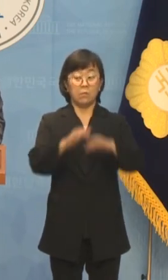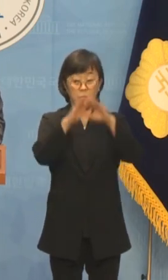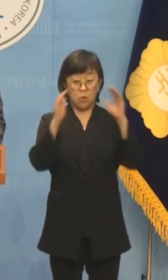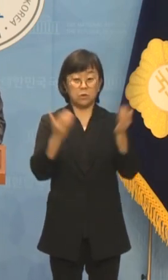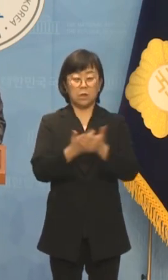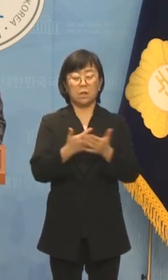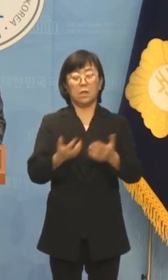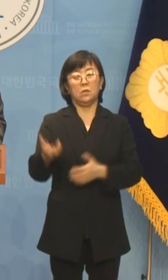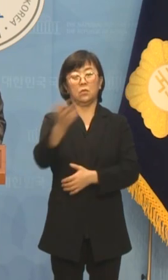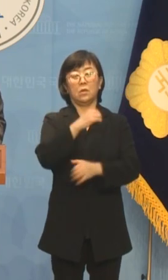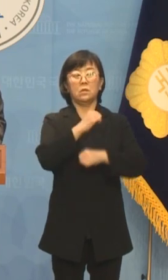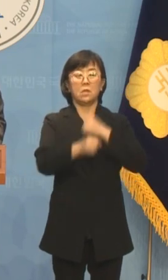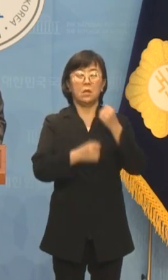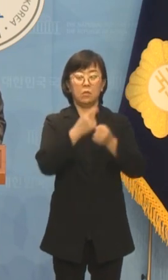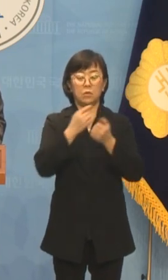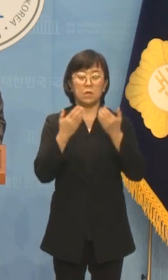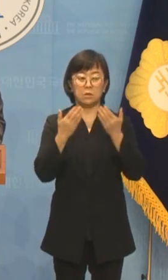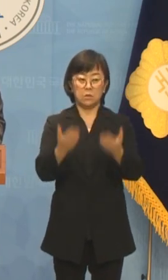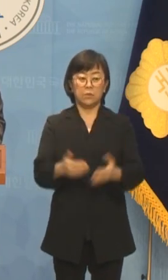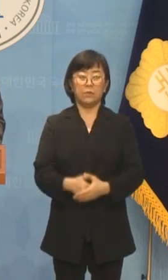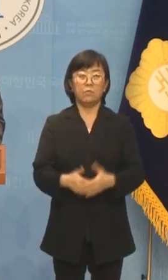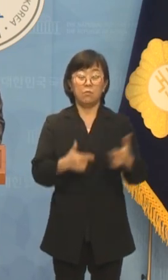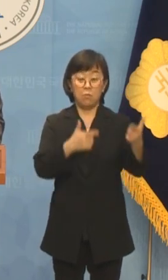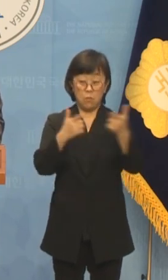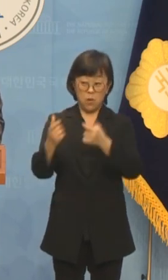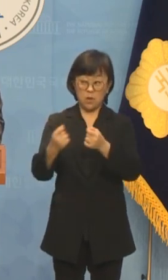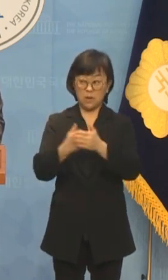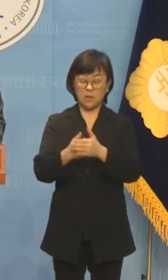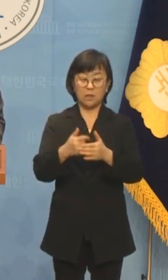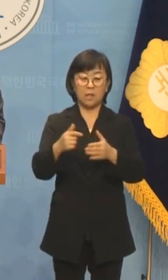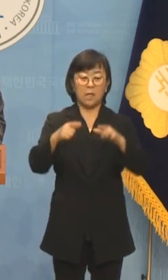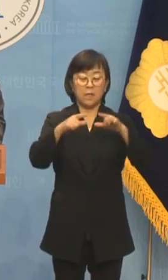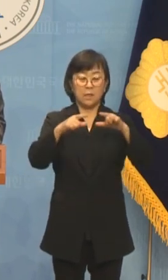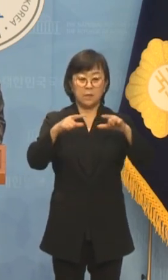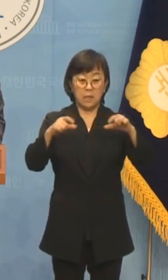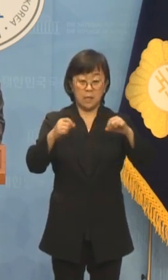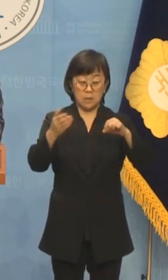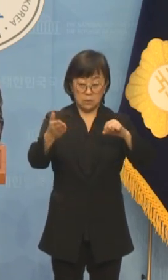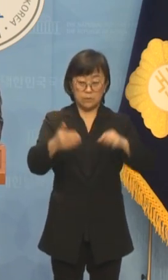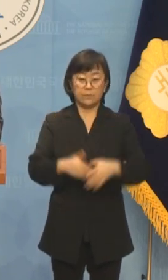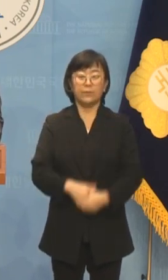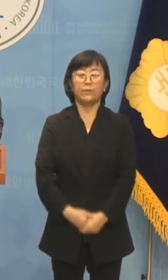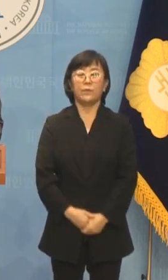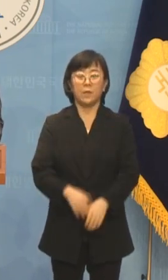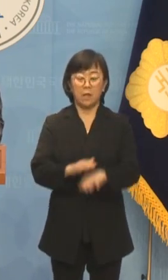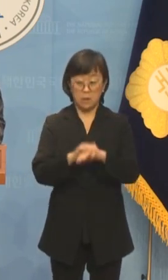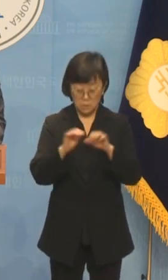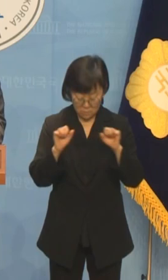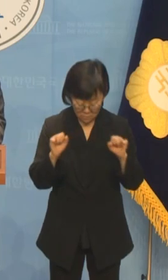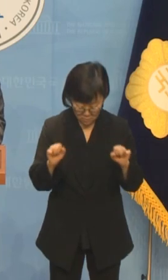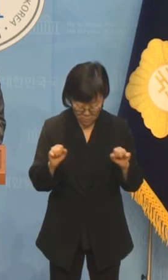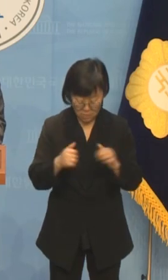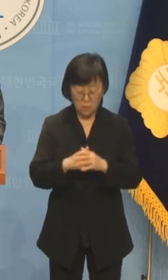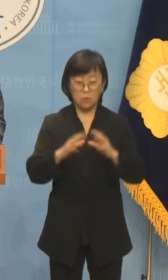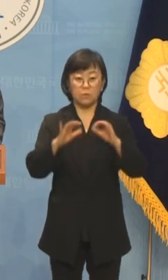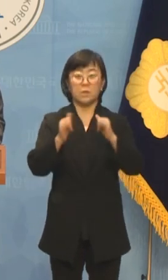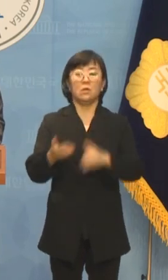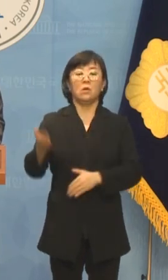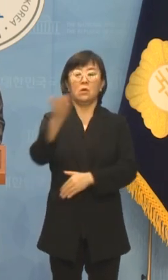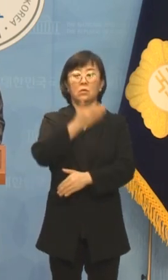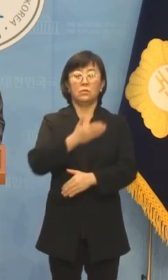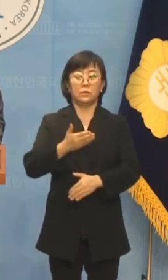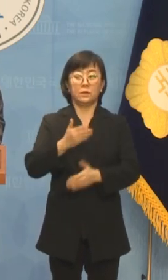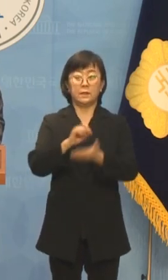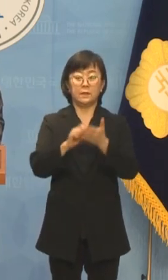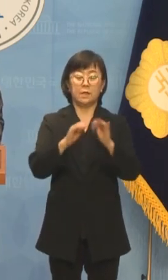모두에게 이동의 자유를 보장하라. 모두의 티켓을 제공하겠습니다. 안녕하십니까? 국민 여러분, 언론